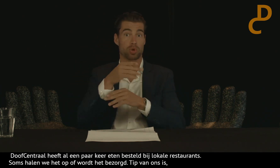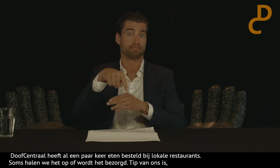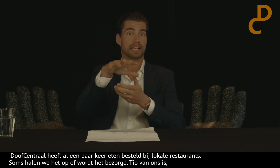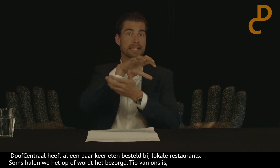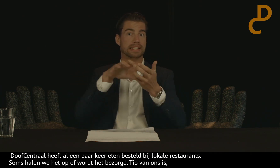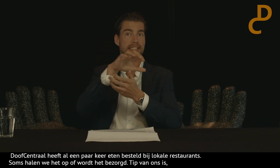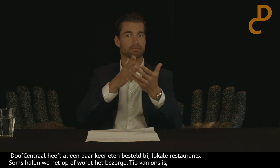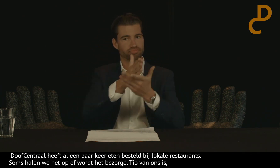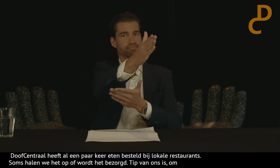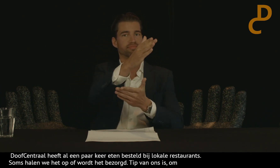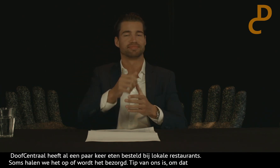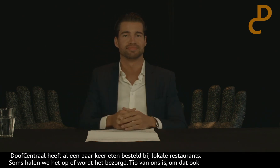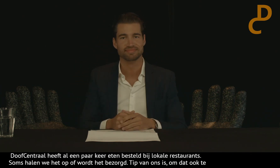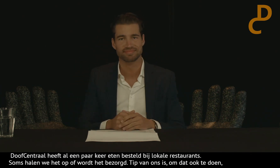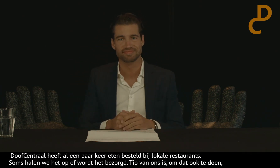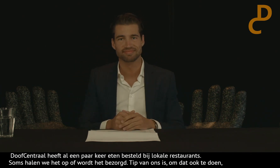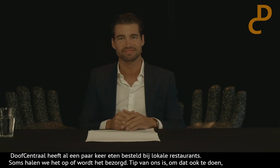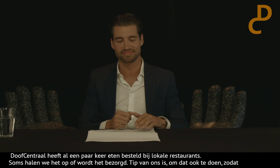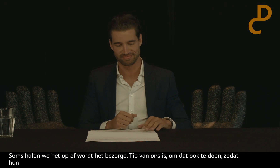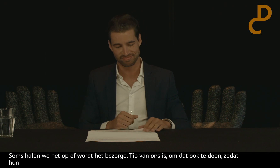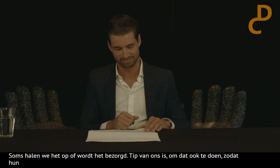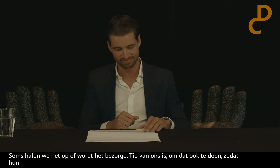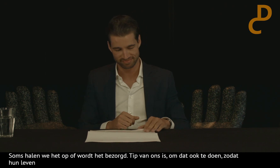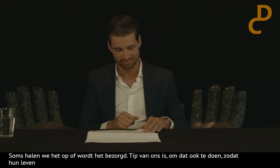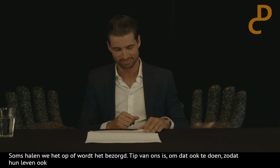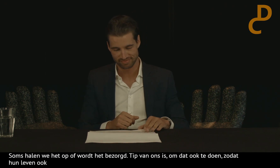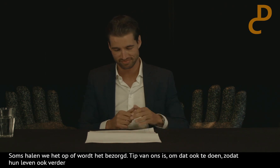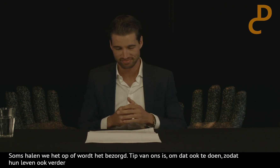hun leven ook verder kan gaan in deze crisis.